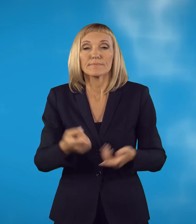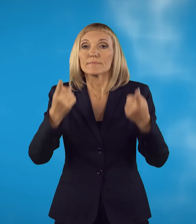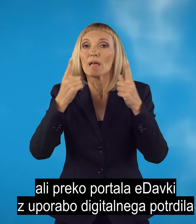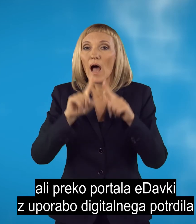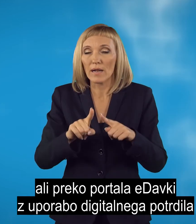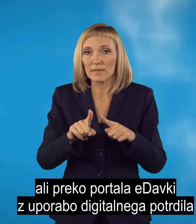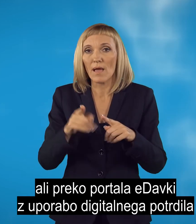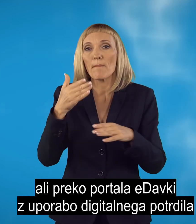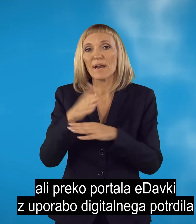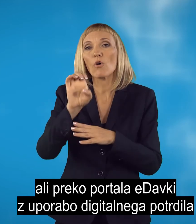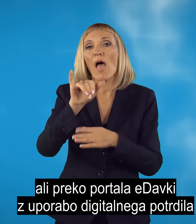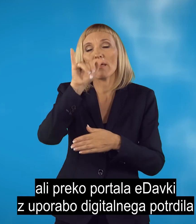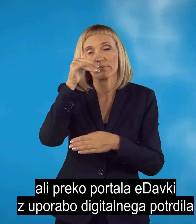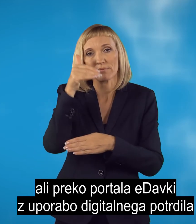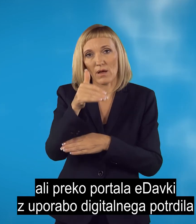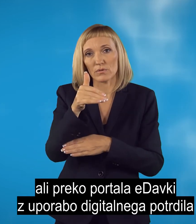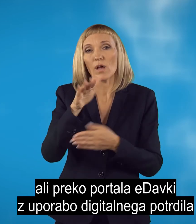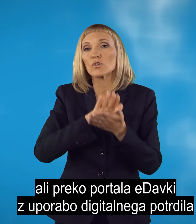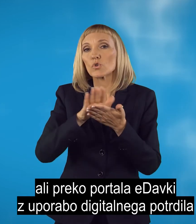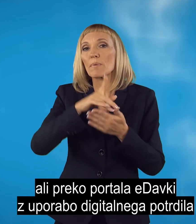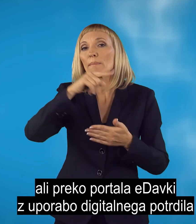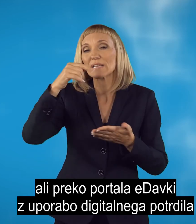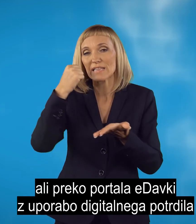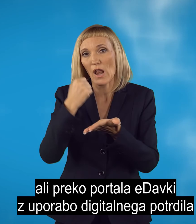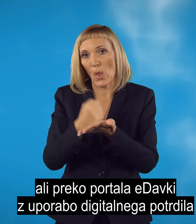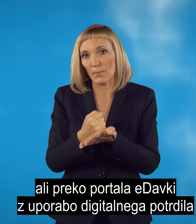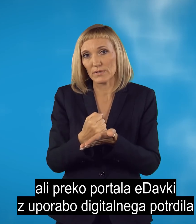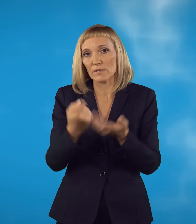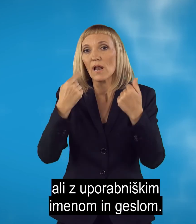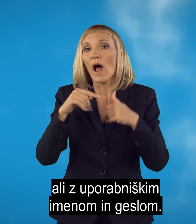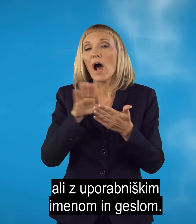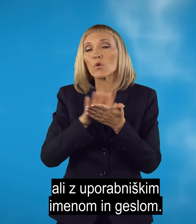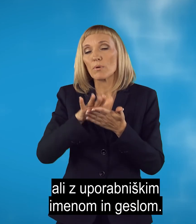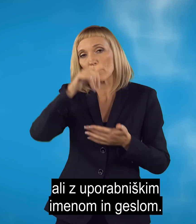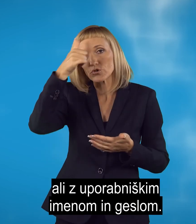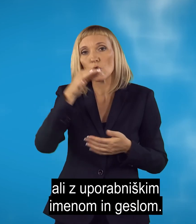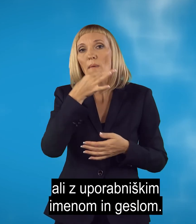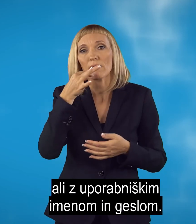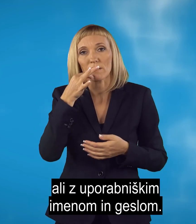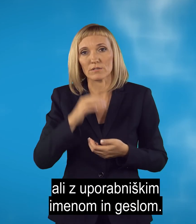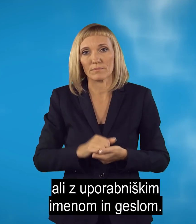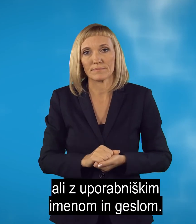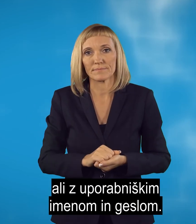ali preko portala e-davki z uporabo digitalnega potrdila ali z uporabniškim imenom in geslom.